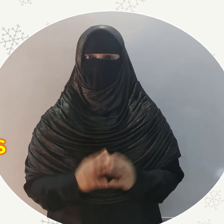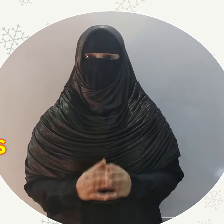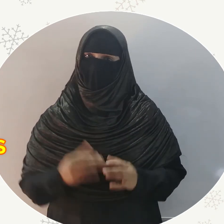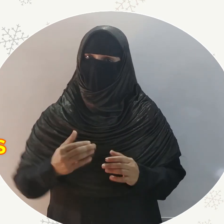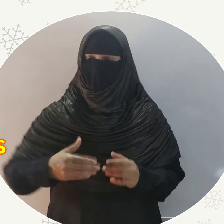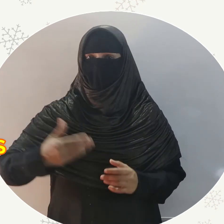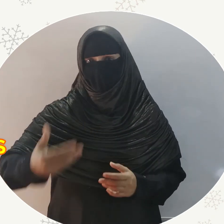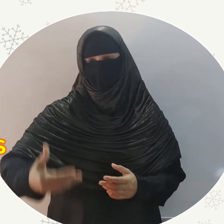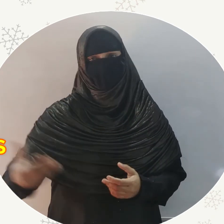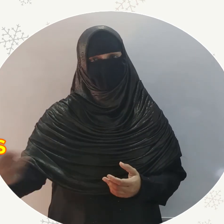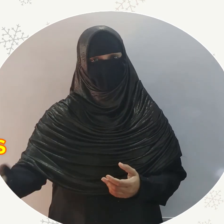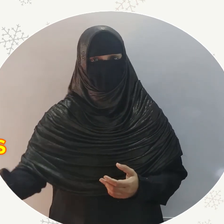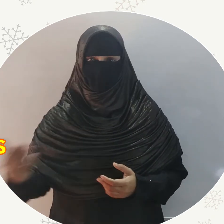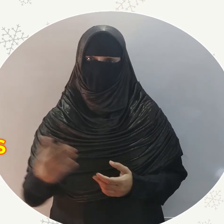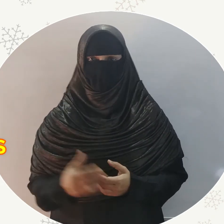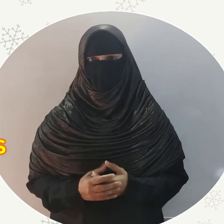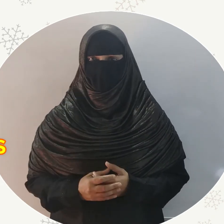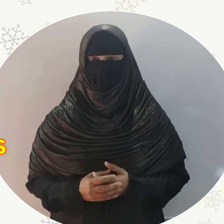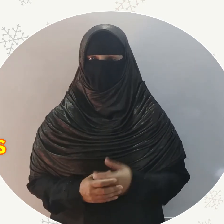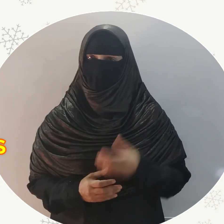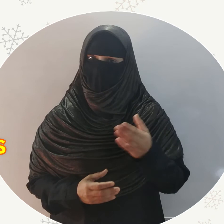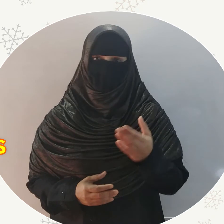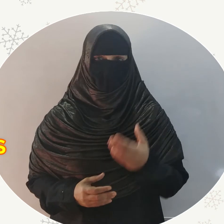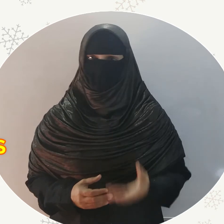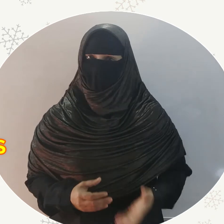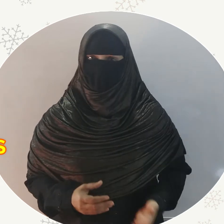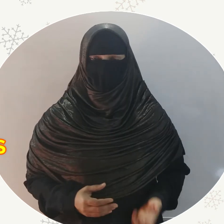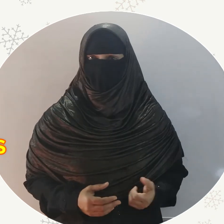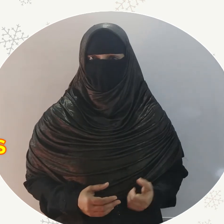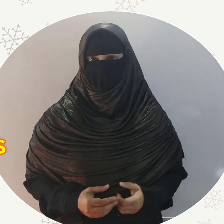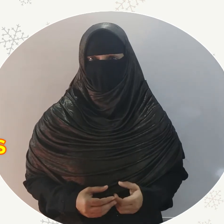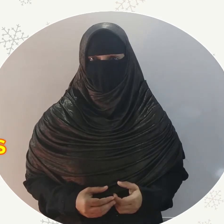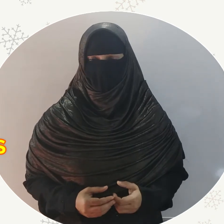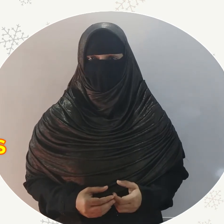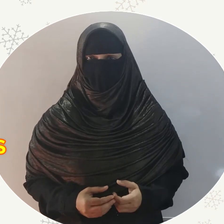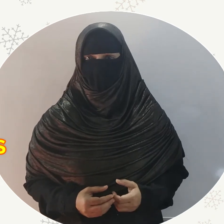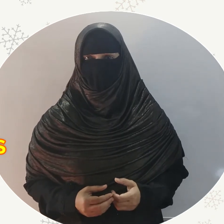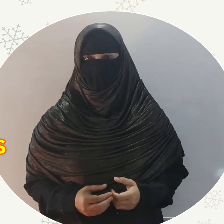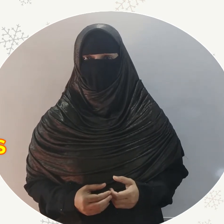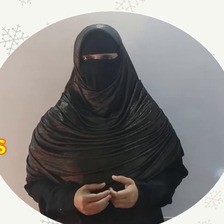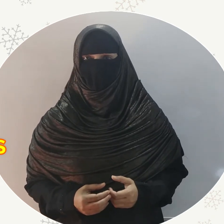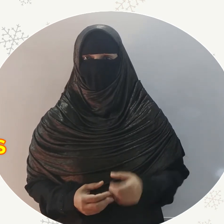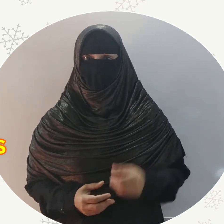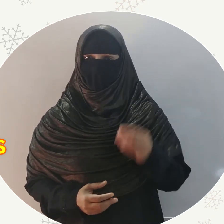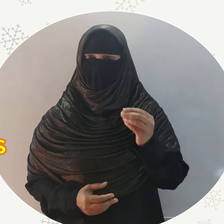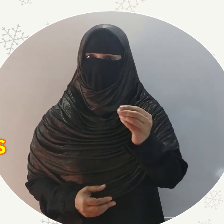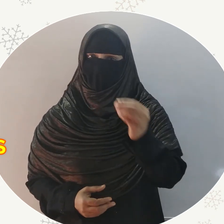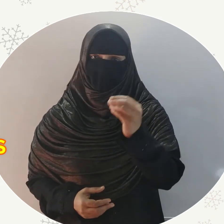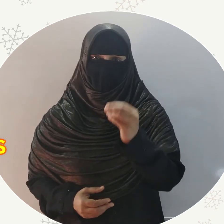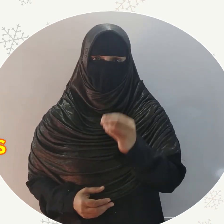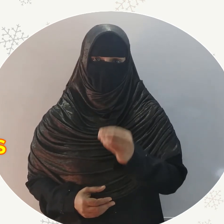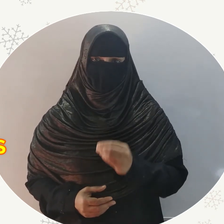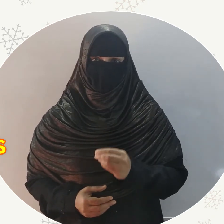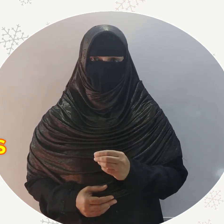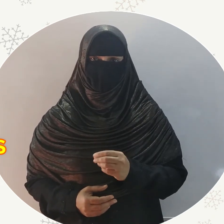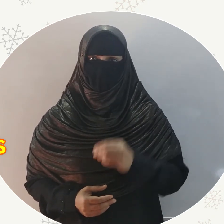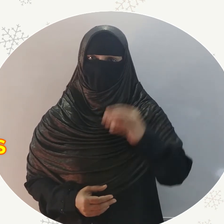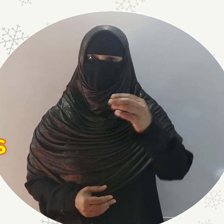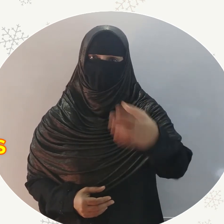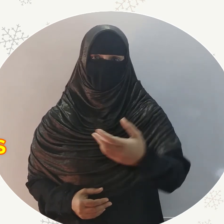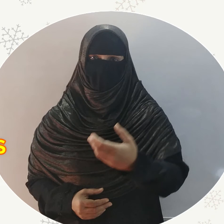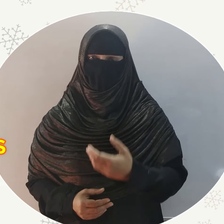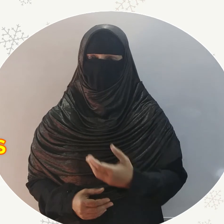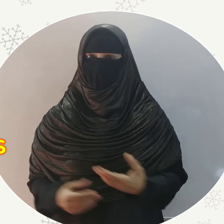എക്സാമ്പിൾ, നമ്മൾ ഫ്രണ്ട്സ് റിലേറ്റീവ്സിന്റെ വീട്ടിൽ പോകുമ്പോൾ ഷൂസ് ഊരി ഗണിൽ ഇട്ടിട്ടാണ് അകത്തേക്ക് പ്രവേശിക്കുന്നത്. ഇപ്പോൾ നമ്മൾ ഷൂ ഇട്ടിട്ട്